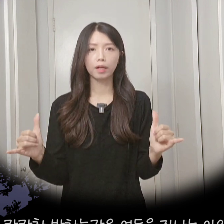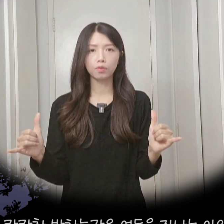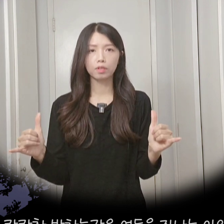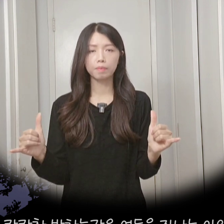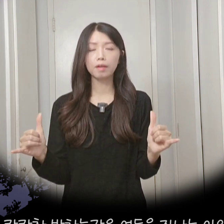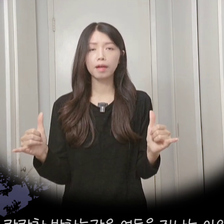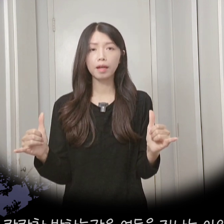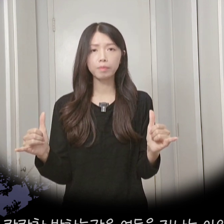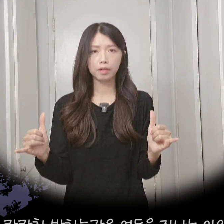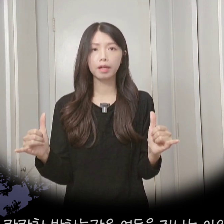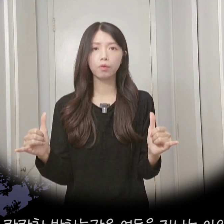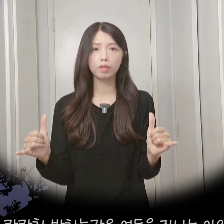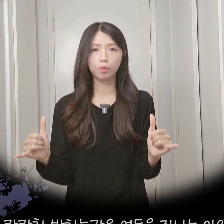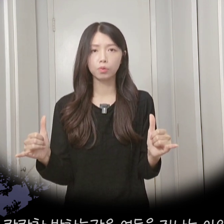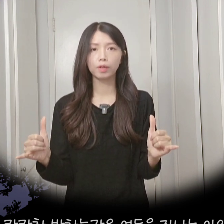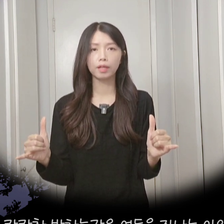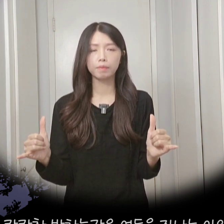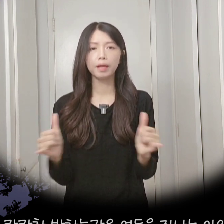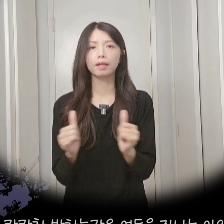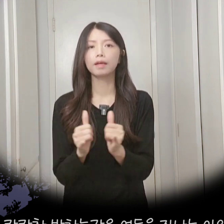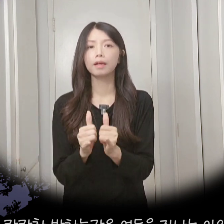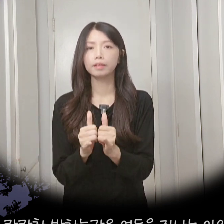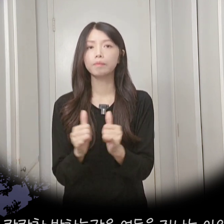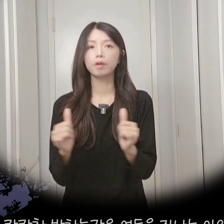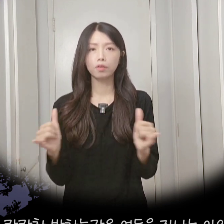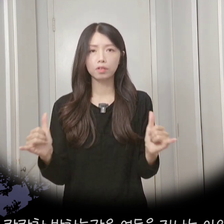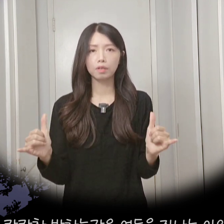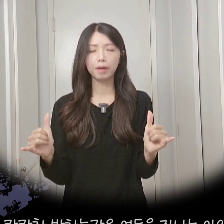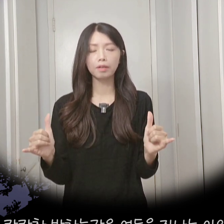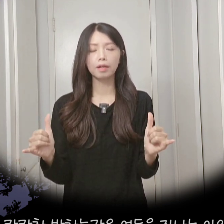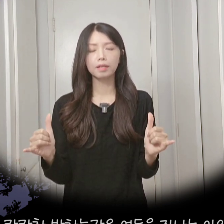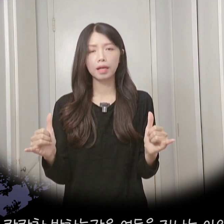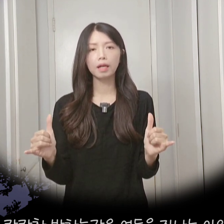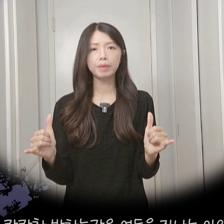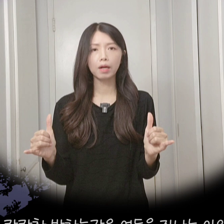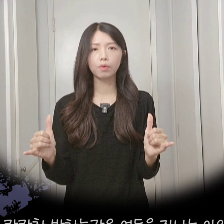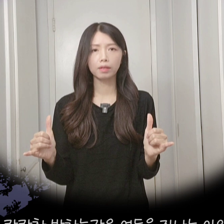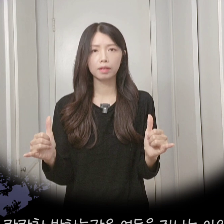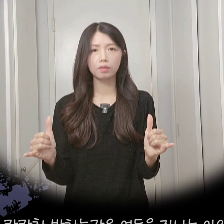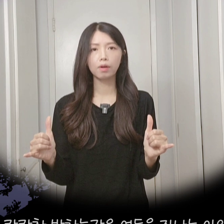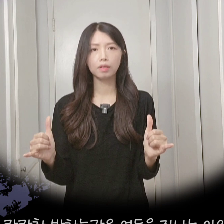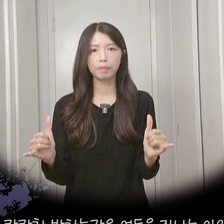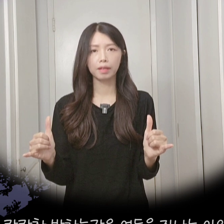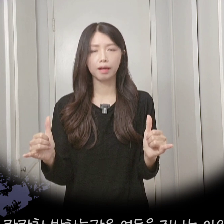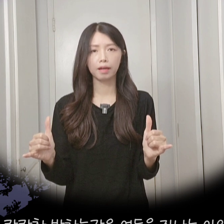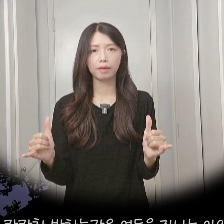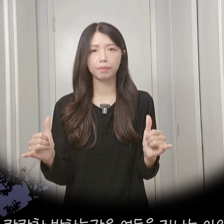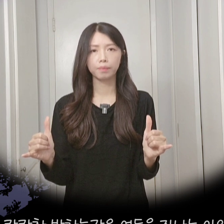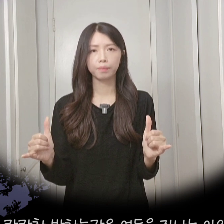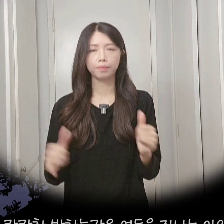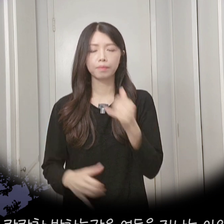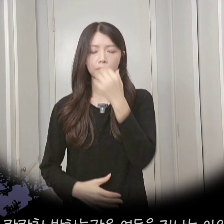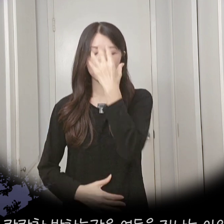밖으로 나가주시면 사람들이라고 하는 복수가 되지만 그냥 벌려주시면 사람이라고 한 뜻의 수어가 됩니다.